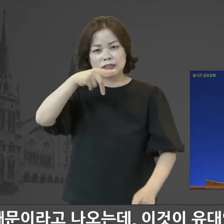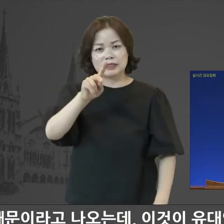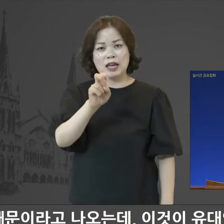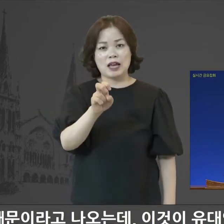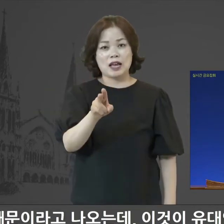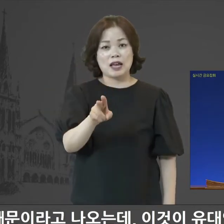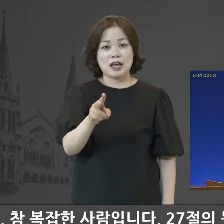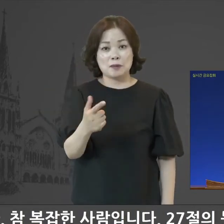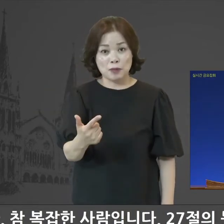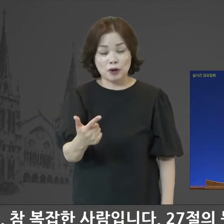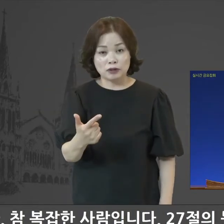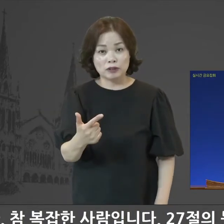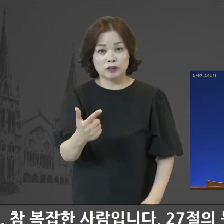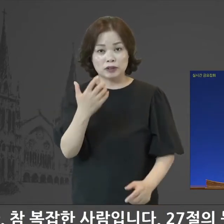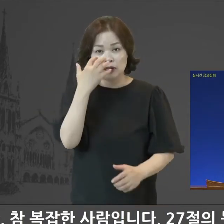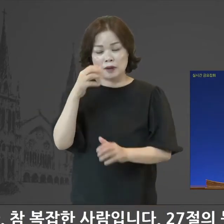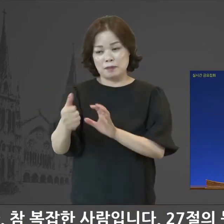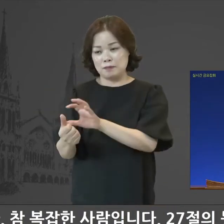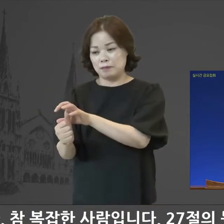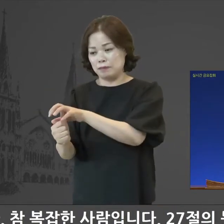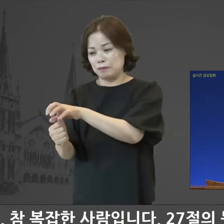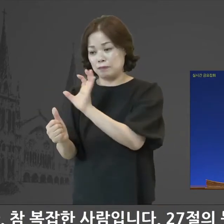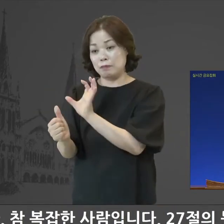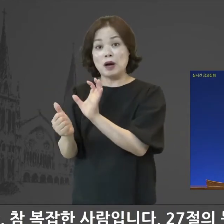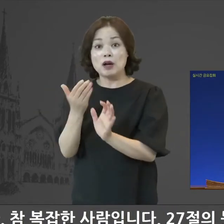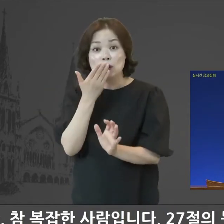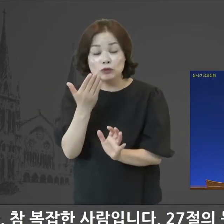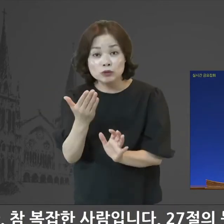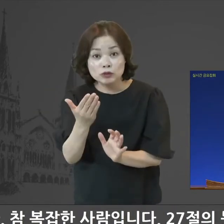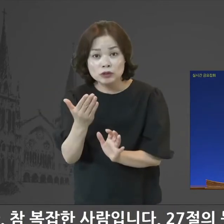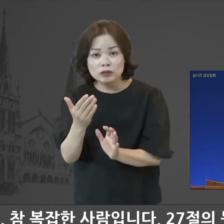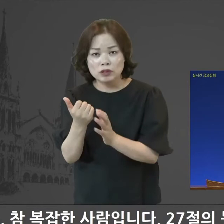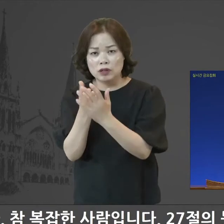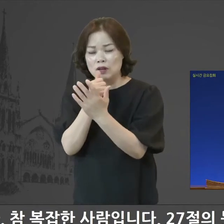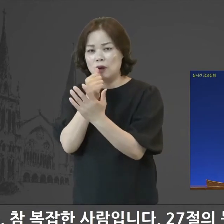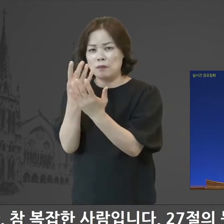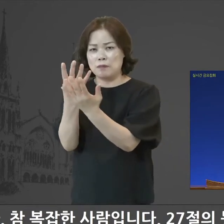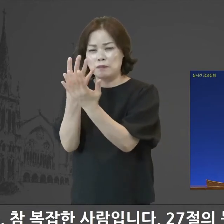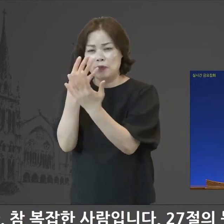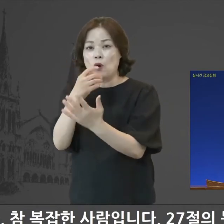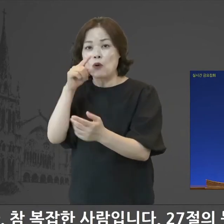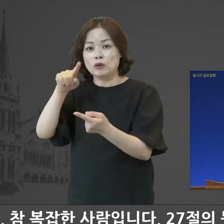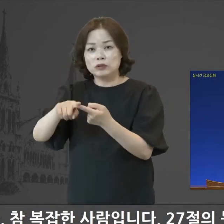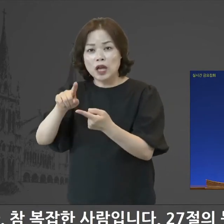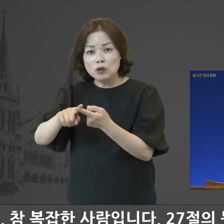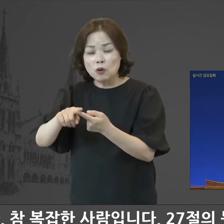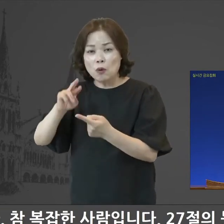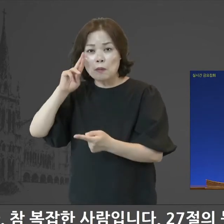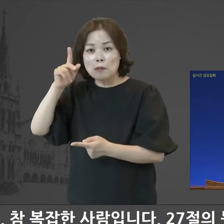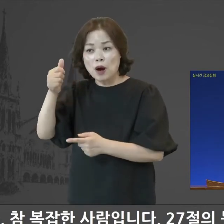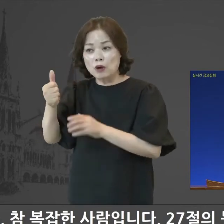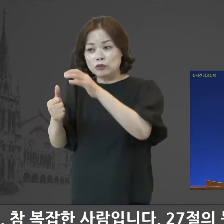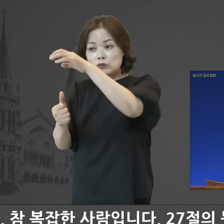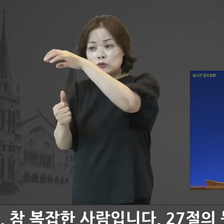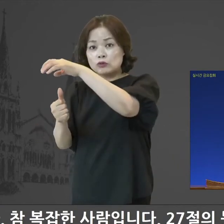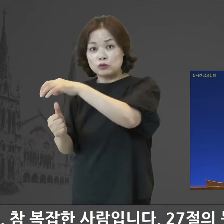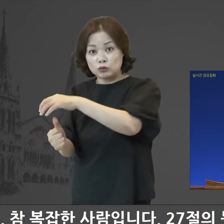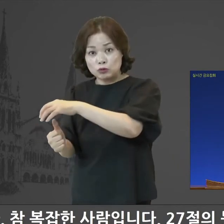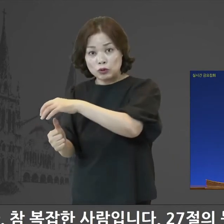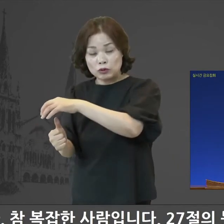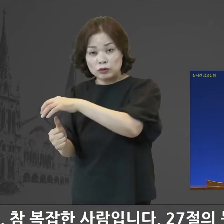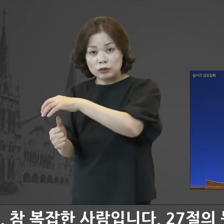해줍니다. 사면이라는 걸 해줄 수 있어요. 근데 그 사면도 안 하고 그대로 바울을 구류해